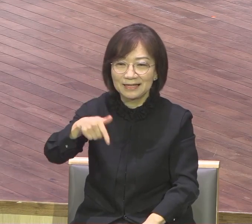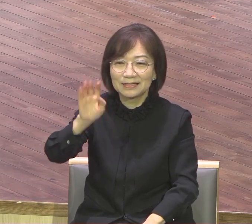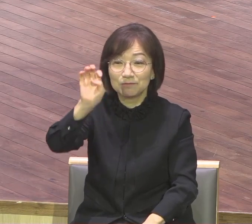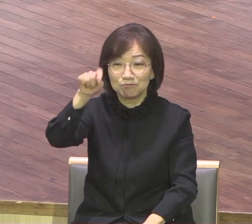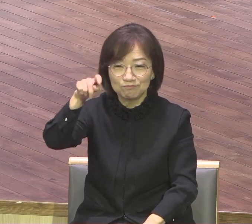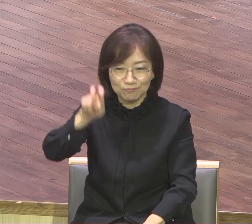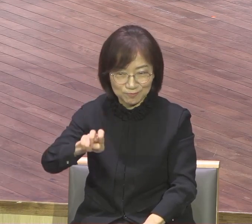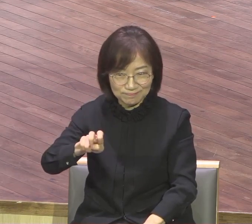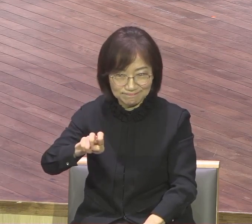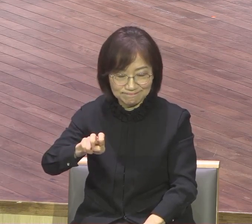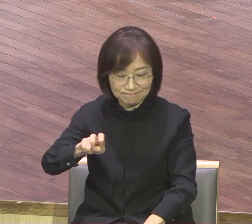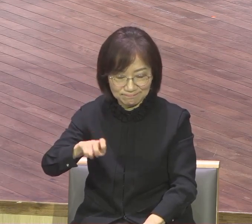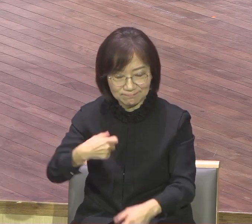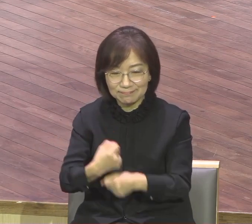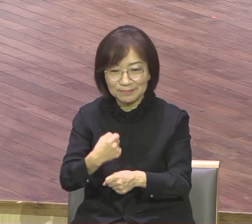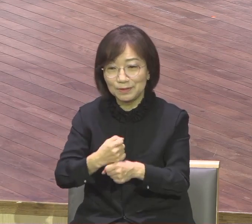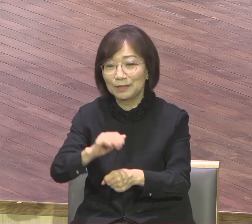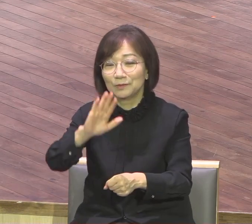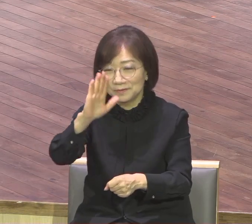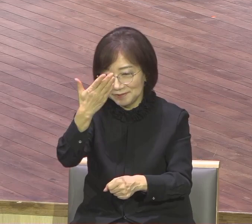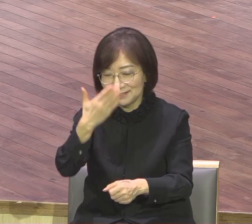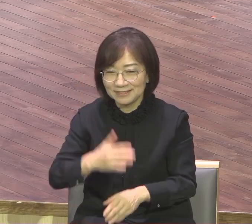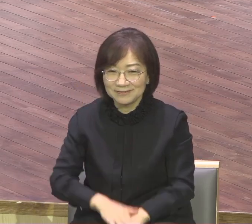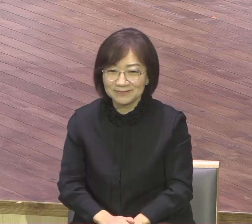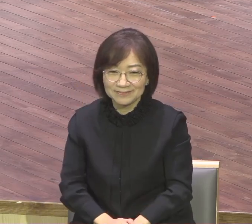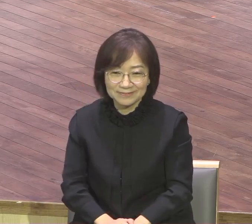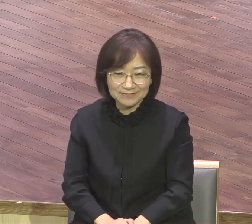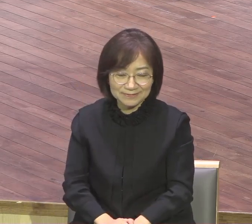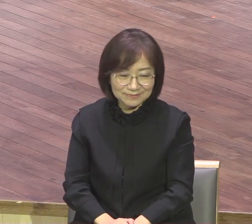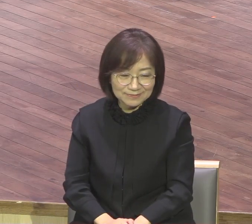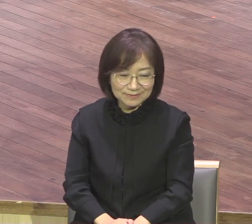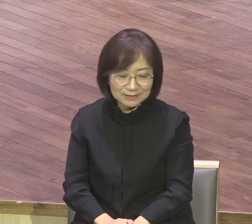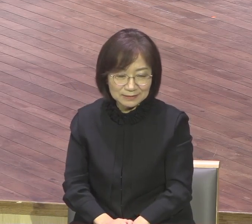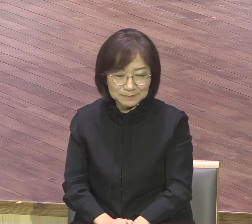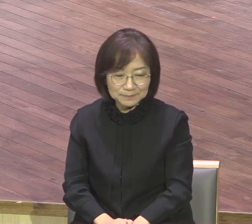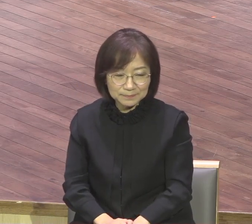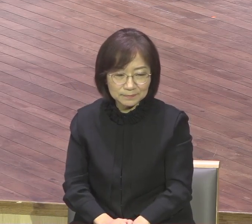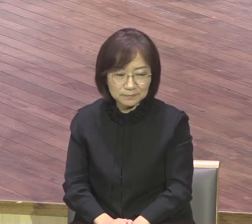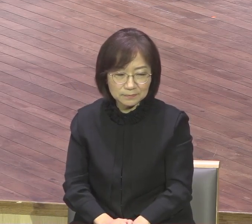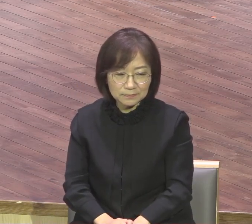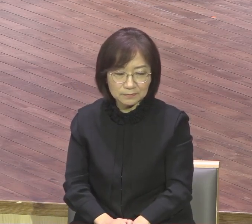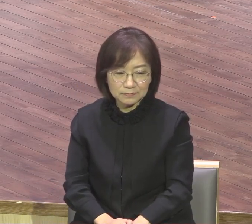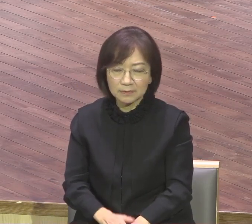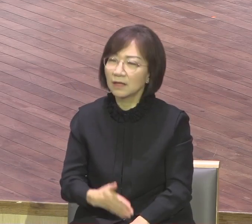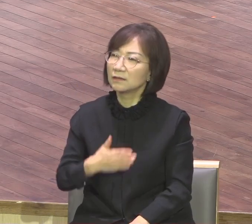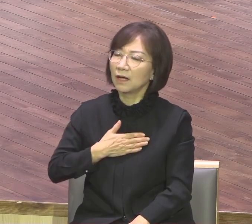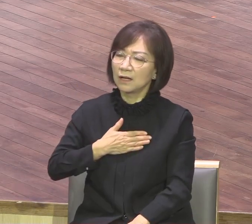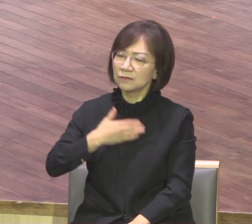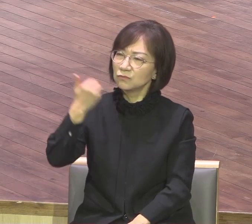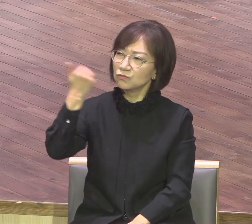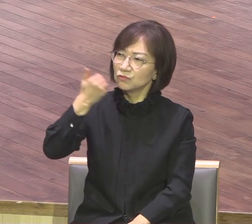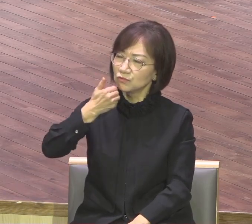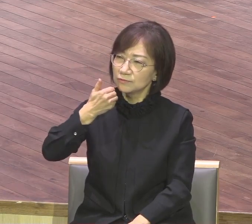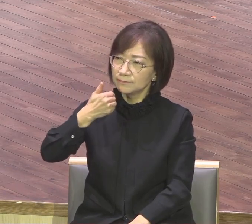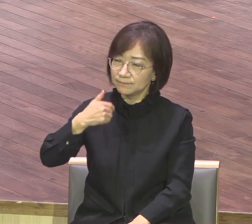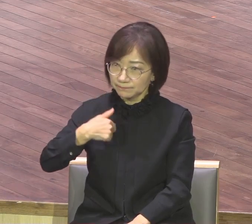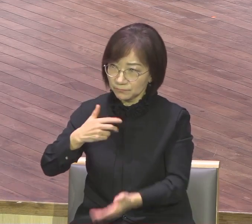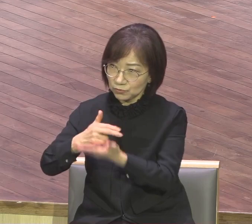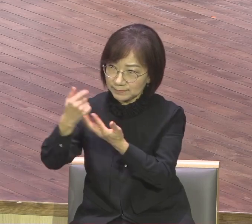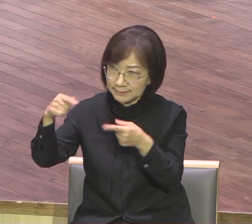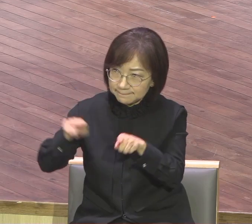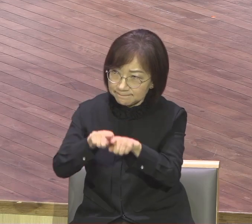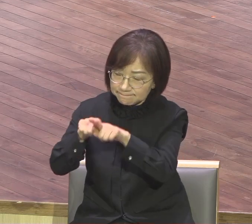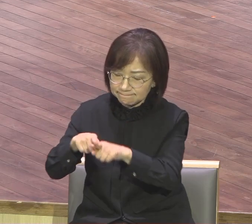arte de obra en su vida. 그러니까 여러분이 정체성을 가지고 가면요. 만나는 사람도 우연이